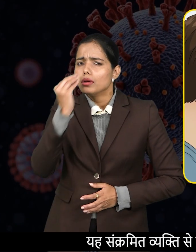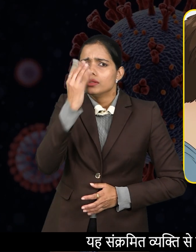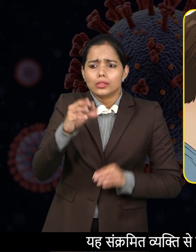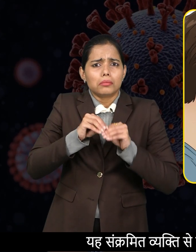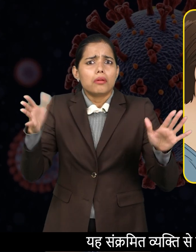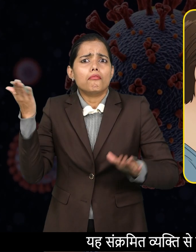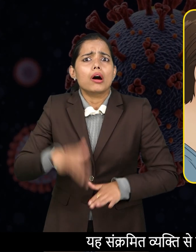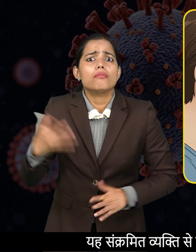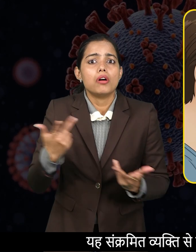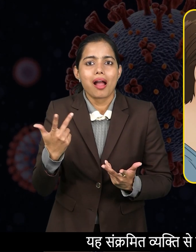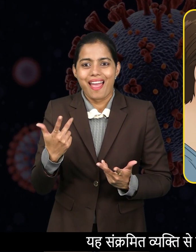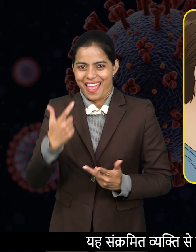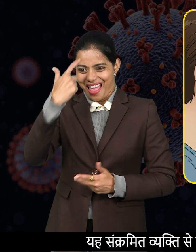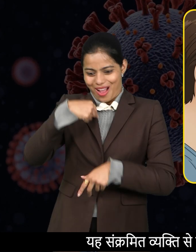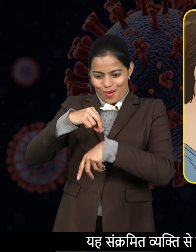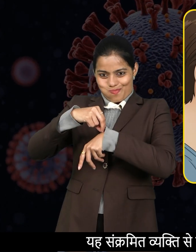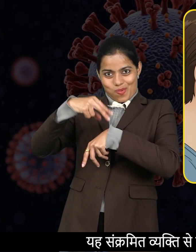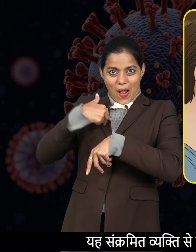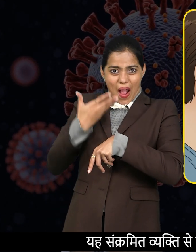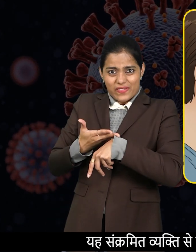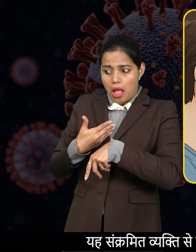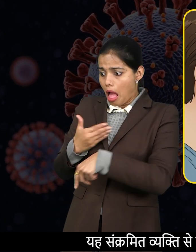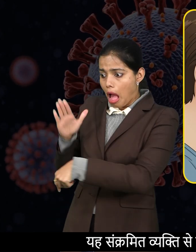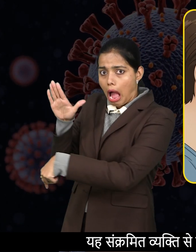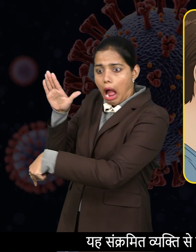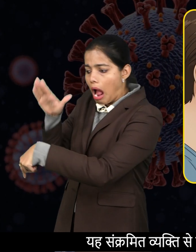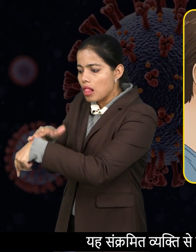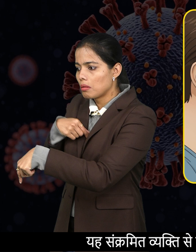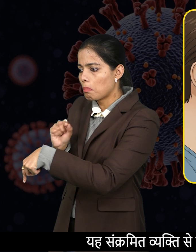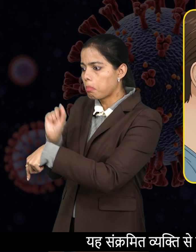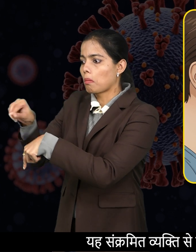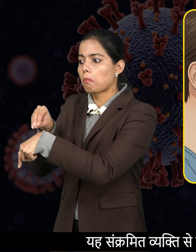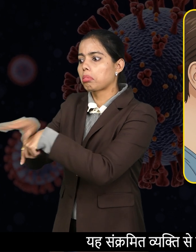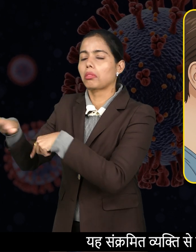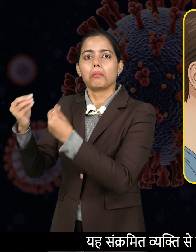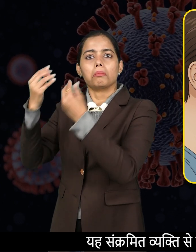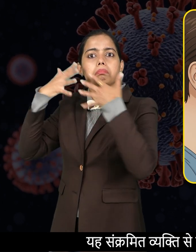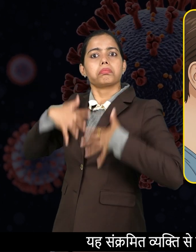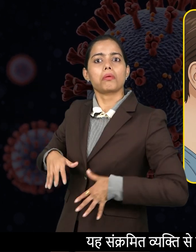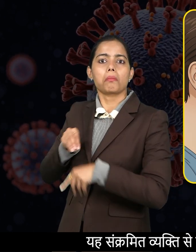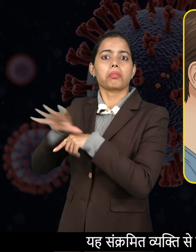यह संक्रमित व्यक्ति से हवा या निकट संपर्क के द्वारा सरला से फैलती है।